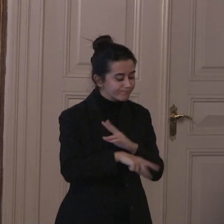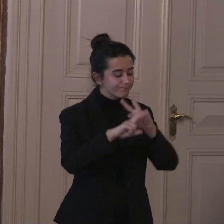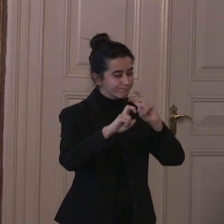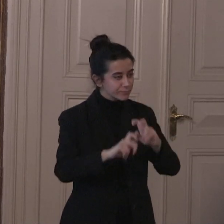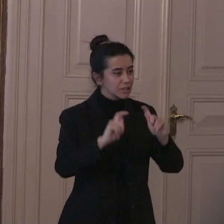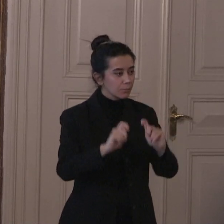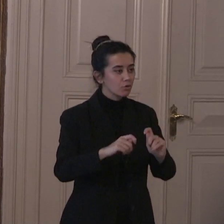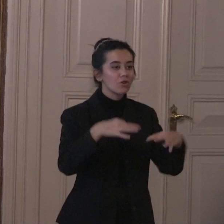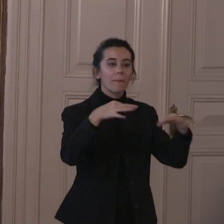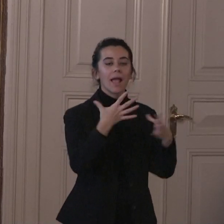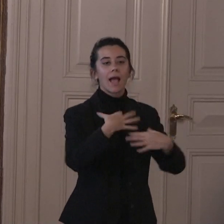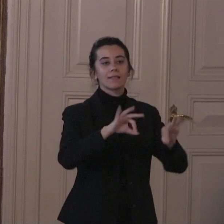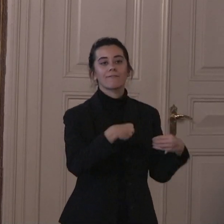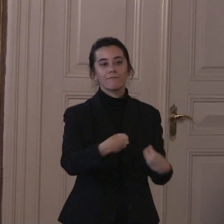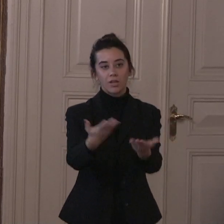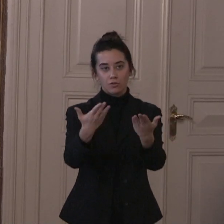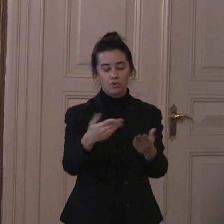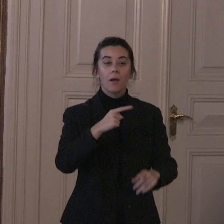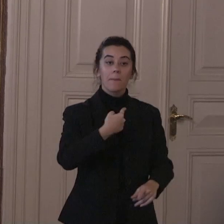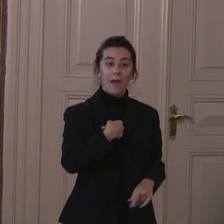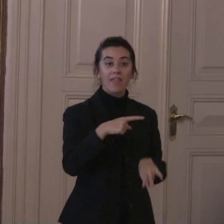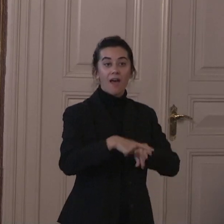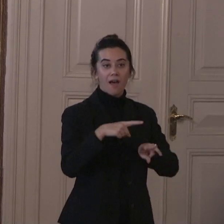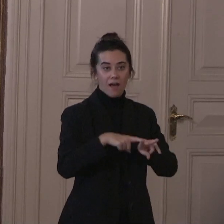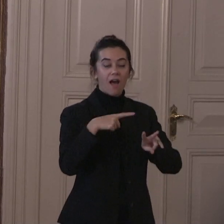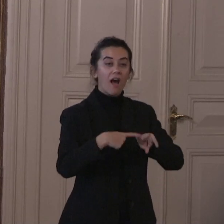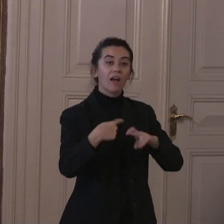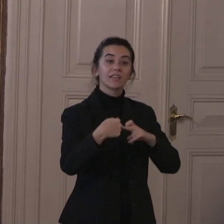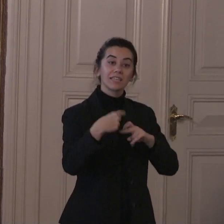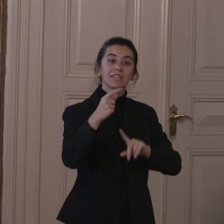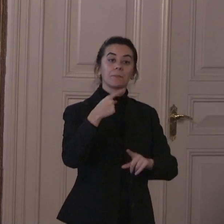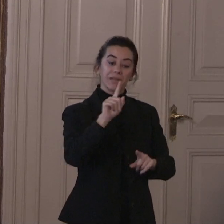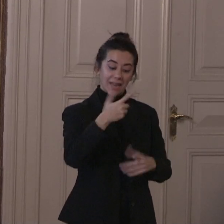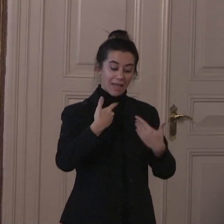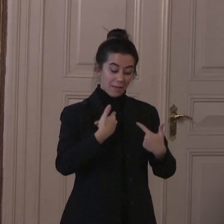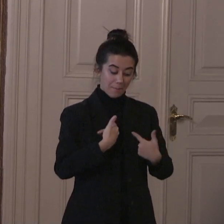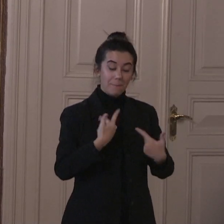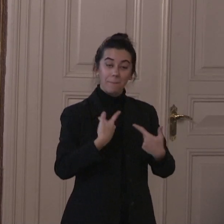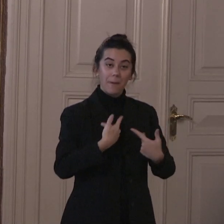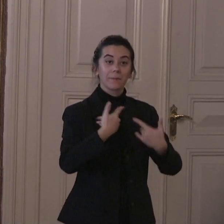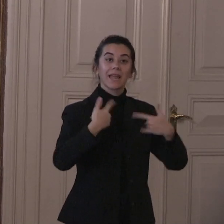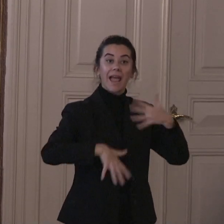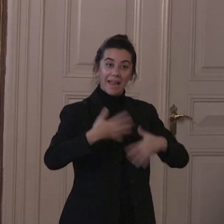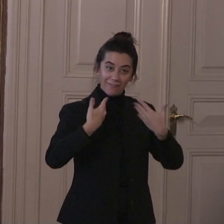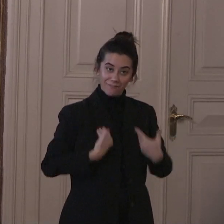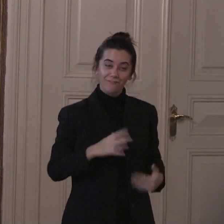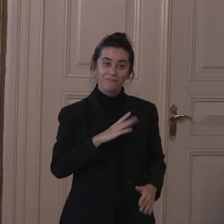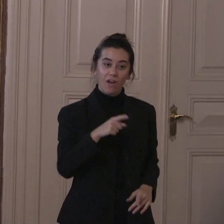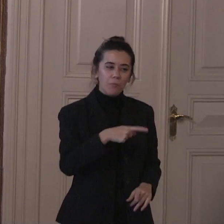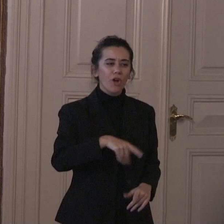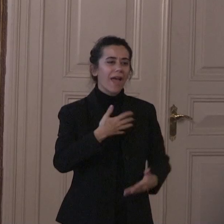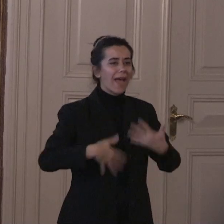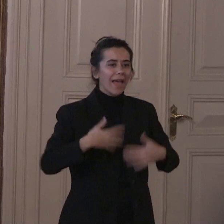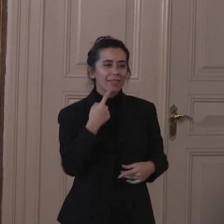bilimlere iletiyoruz. Ben Hayri Çayırlı, bir engelli birey olarak her daim engelliliğin sadece erişilebilirliğin